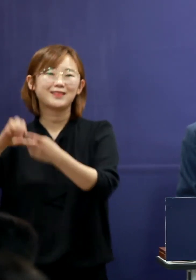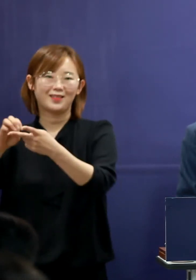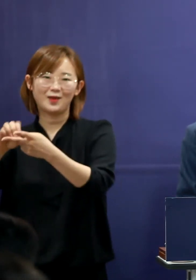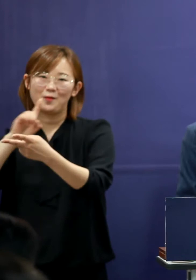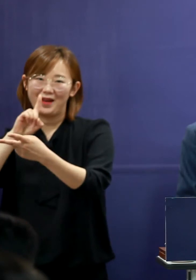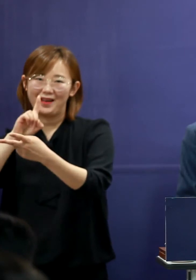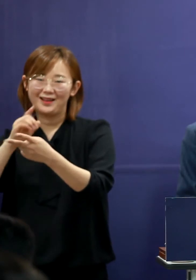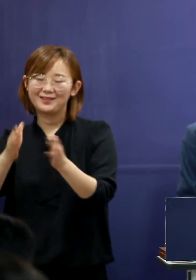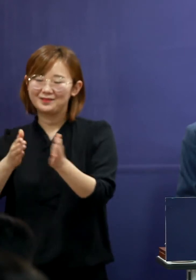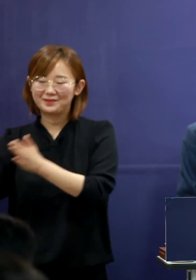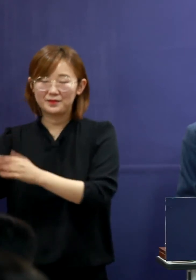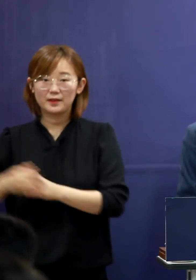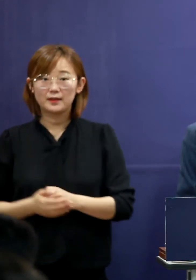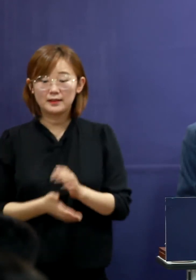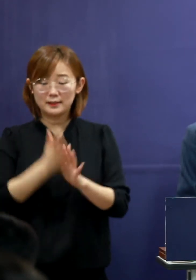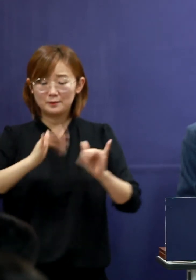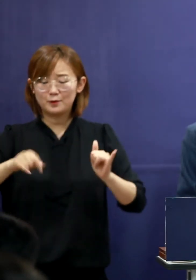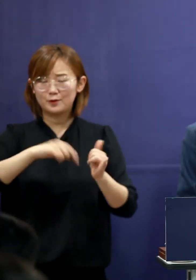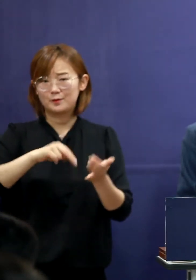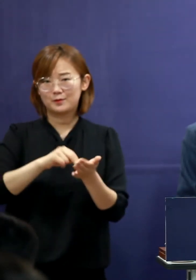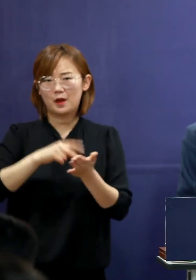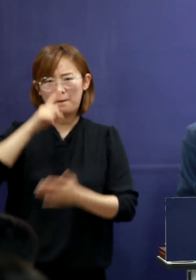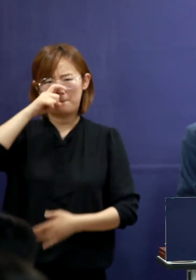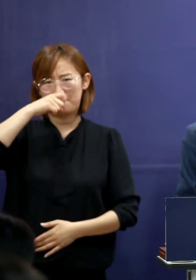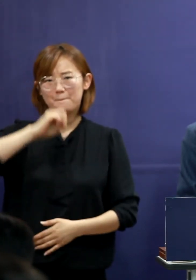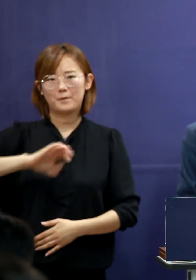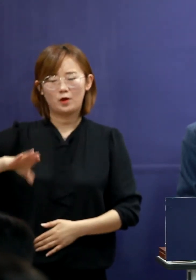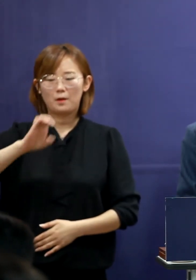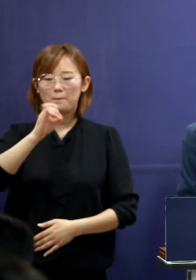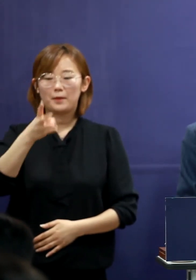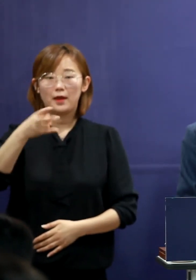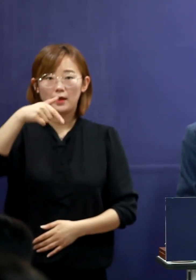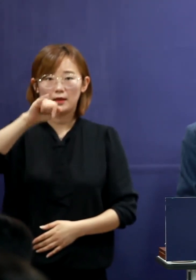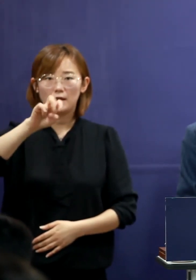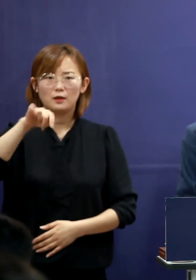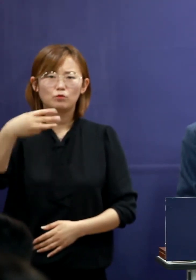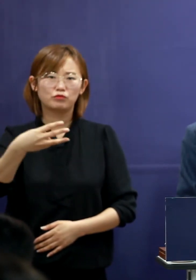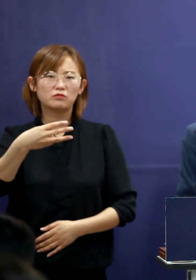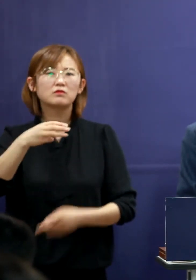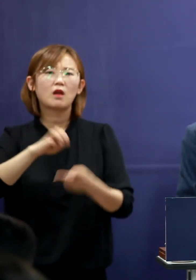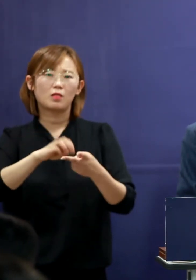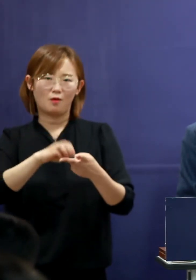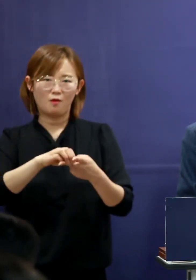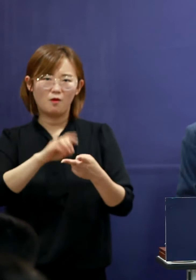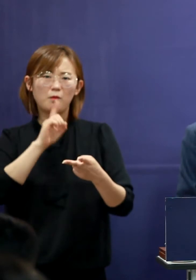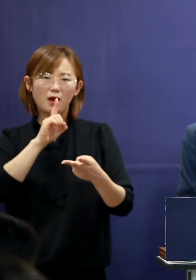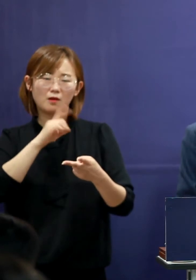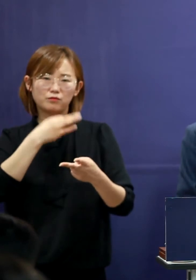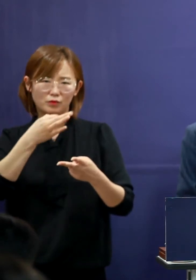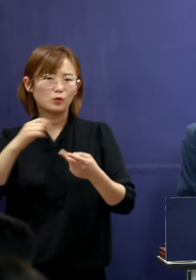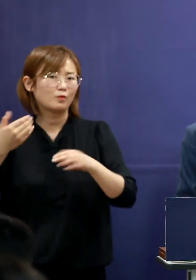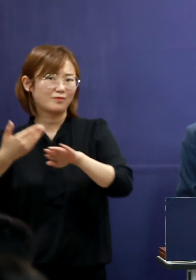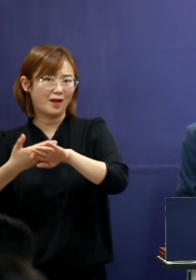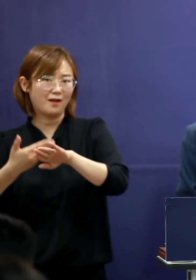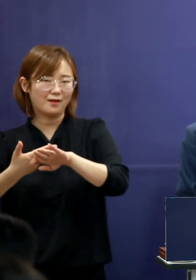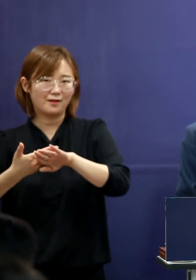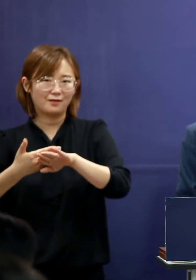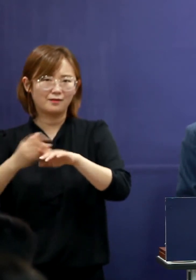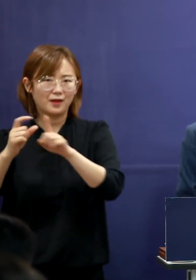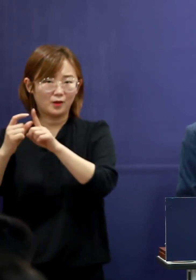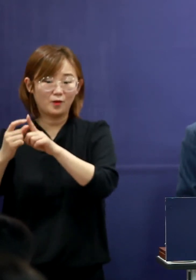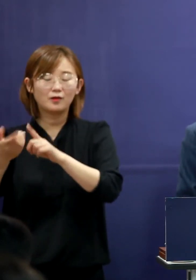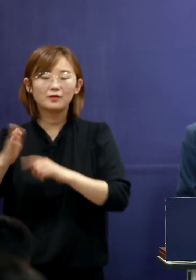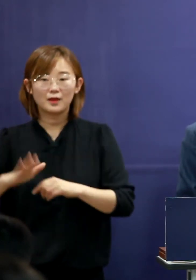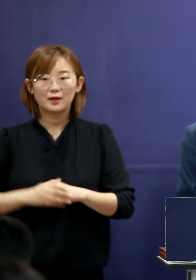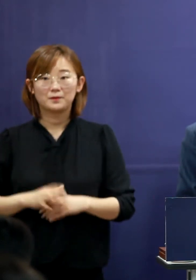시설이라고 부르는데요. 양쪽으로 육생활권에 설치하기로 했던 폐기물 처리